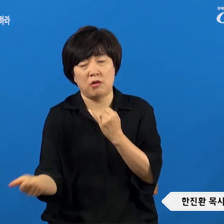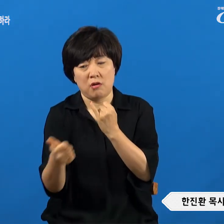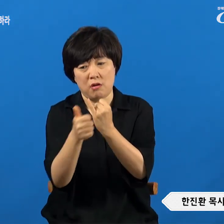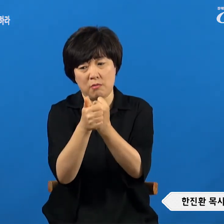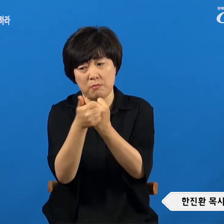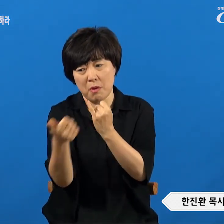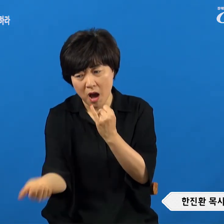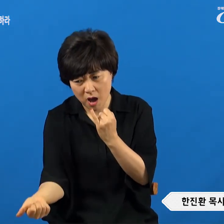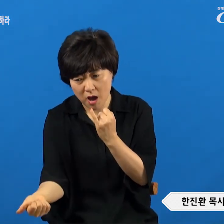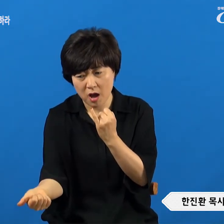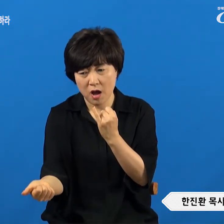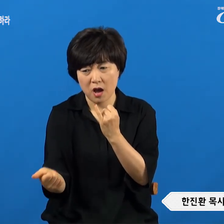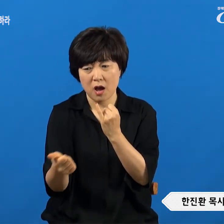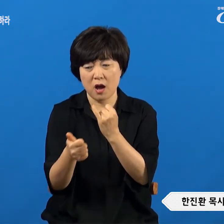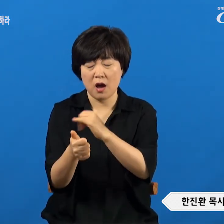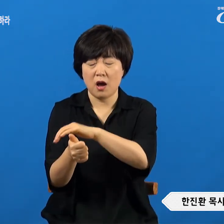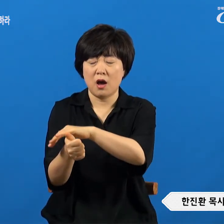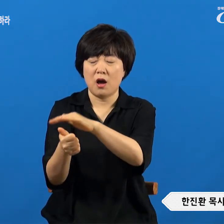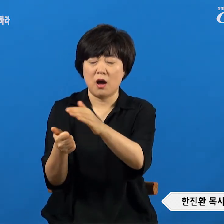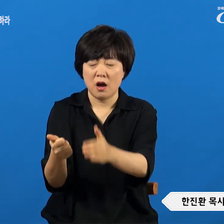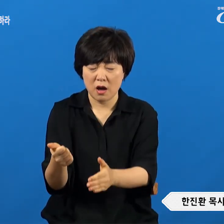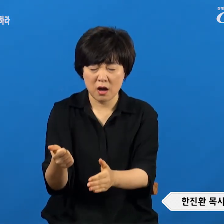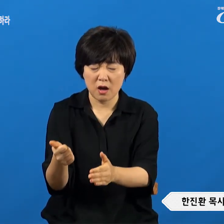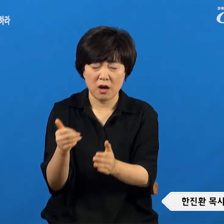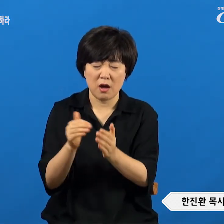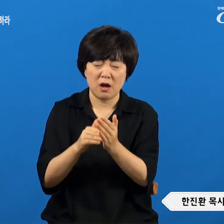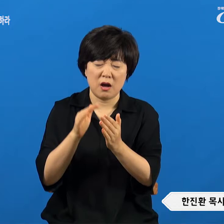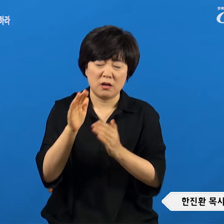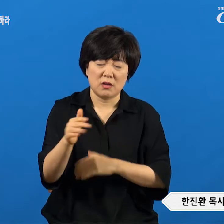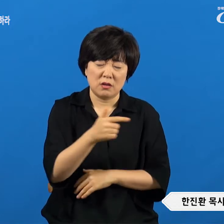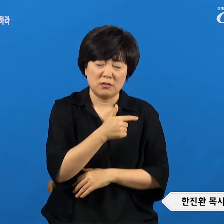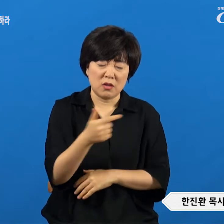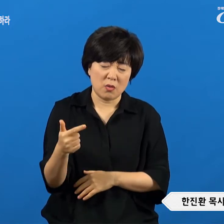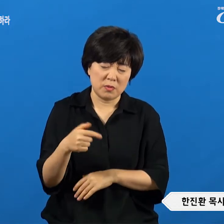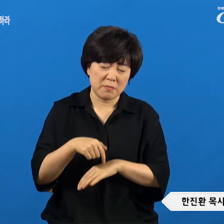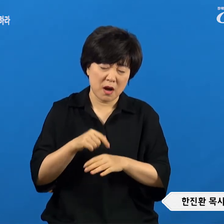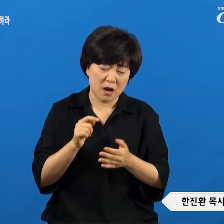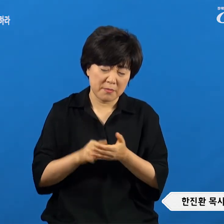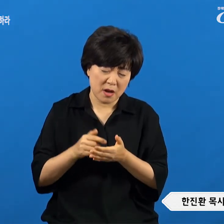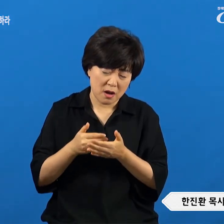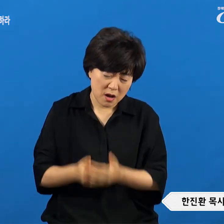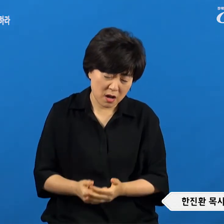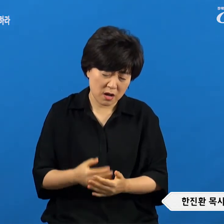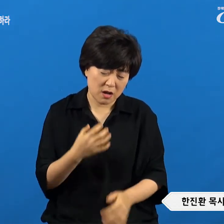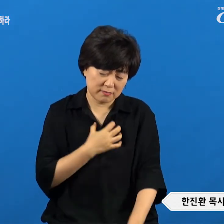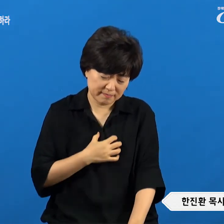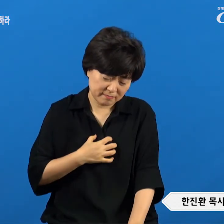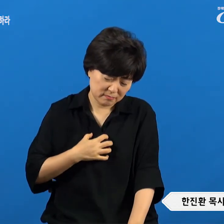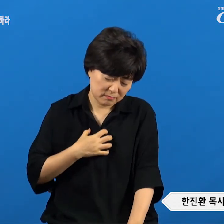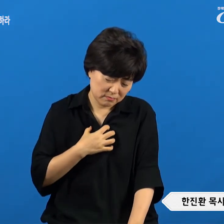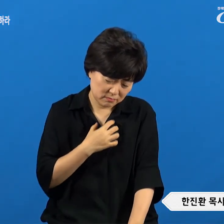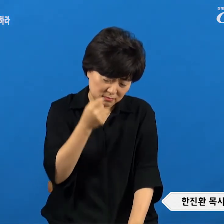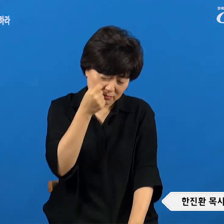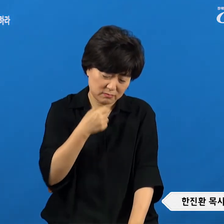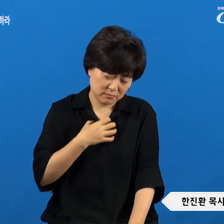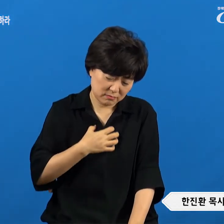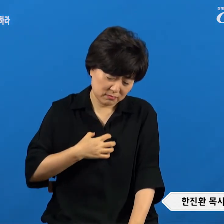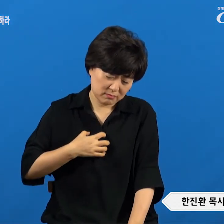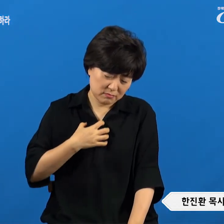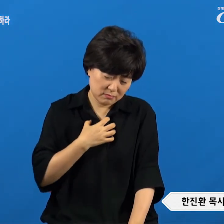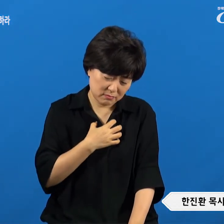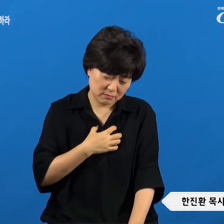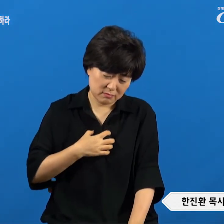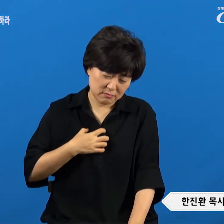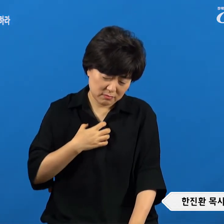남편을 장례 치르고 돌아오는데 너무나도 슬프고 마음이 무겁습니다. 부인이 집에 와보니